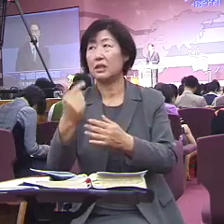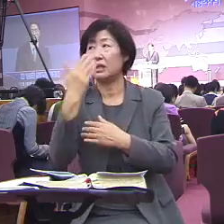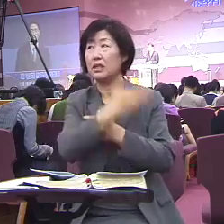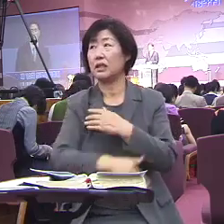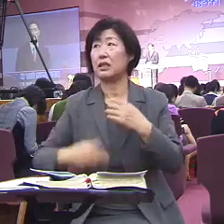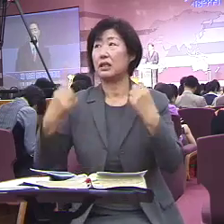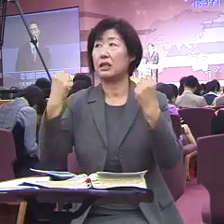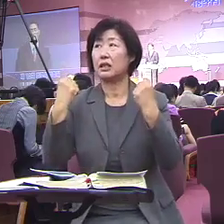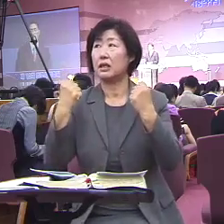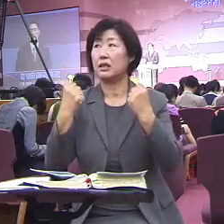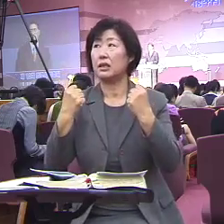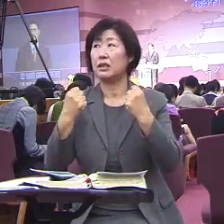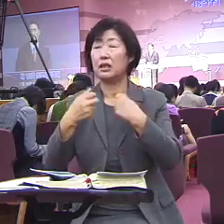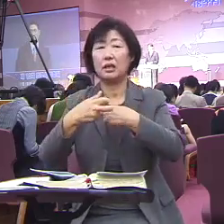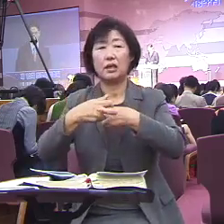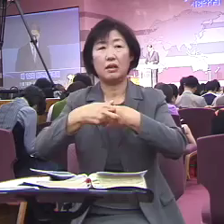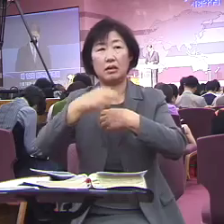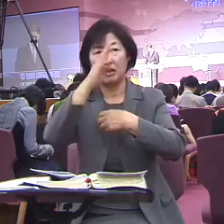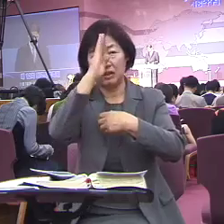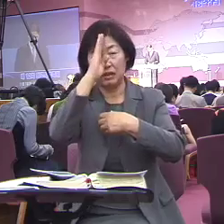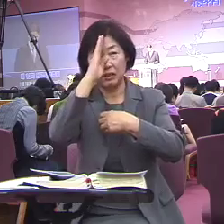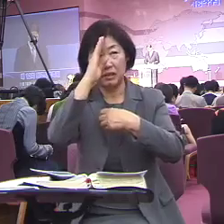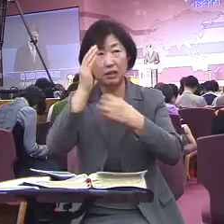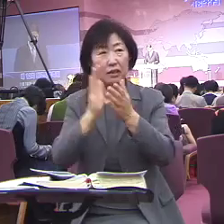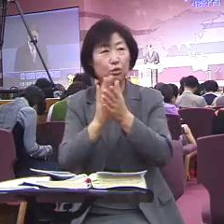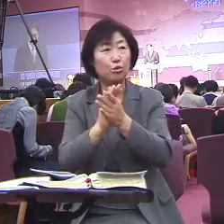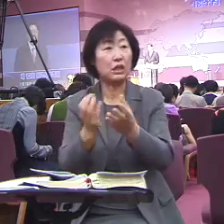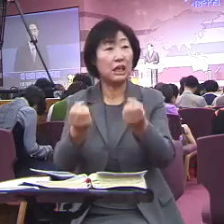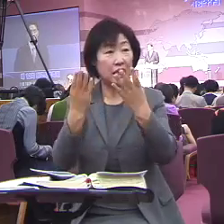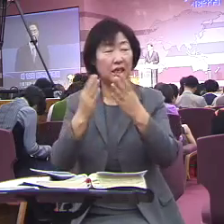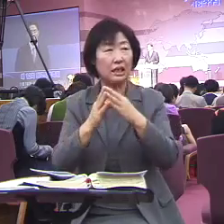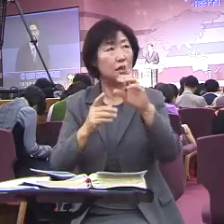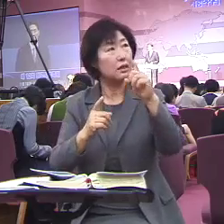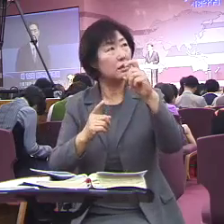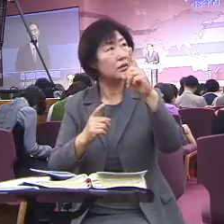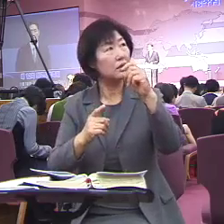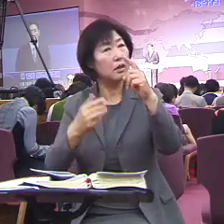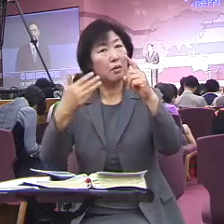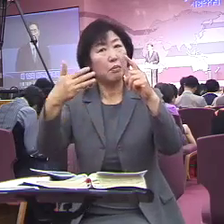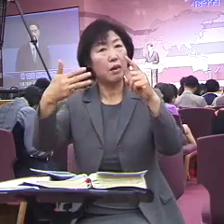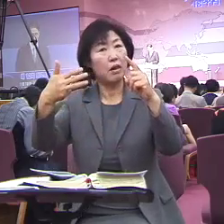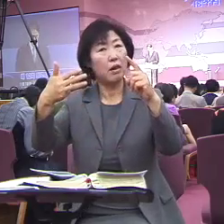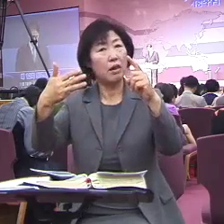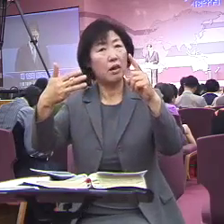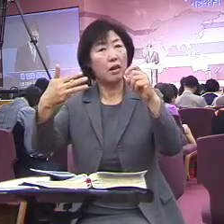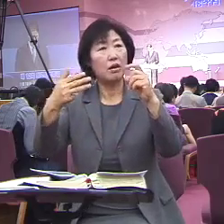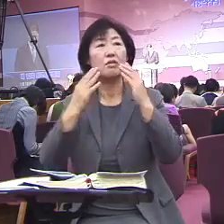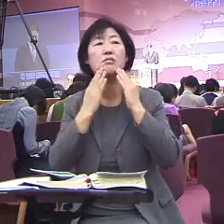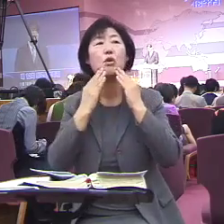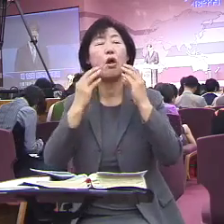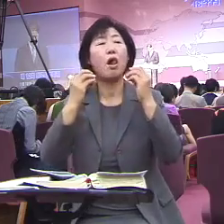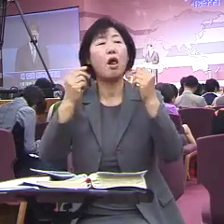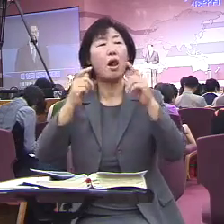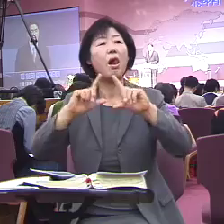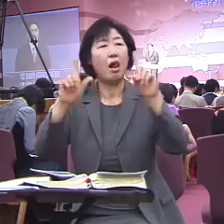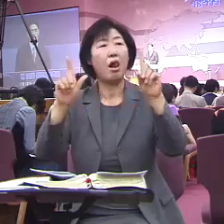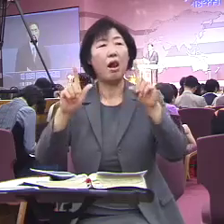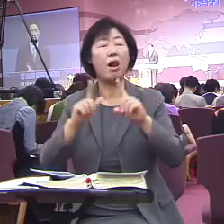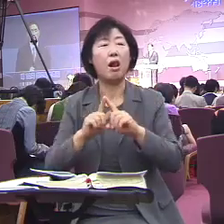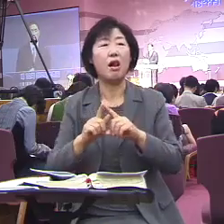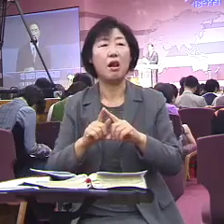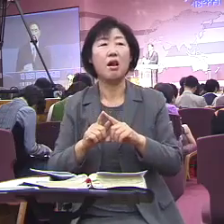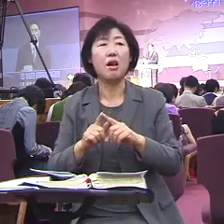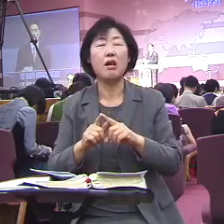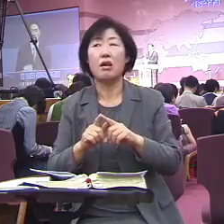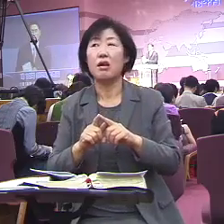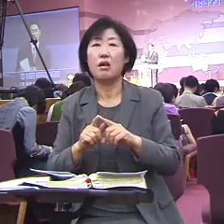제12차 의료사역 축제가 11월 1일 토요일과 11월 8일 토요일 2주에 걸쳐서 열리게 됩니다.